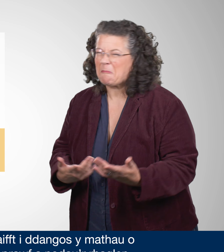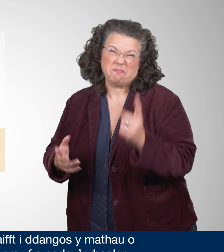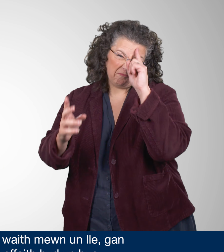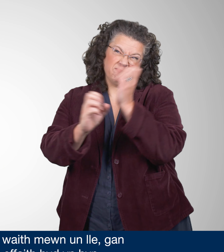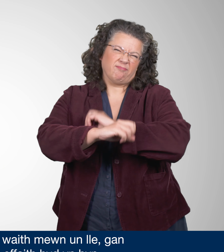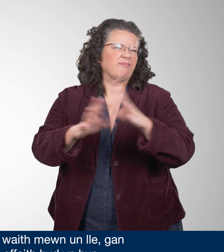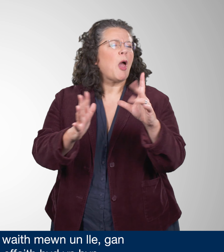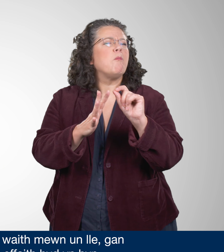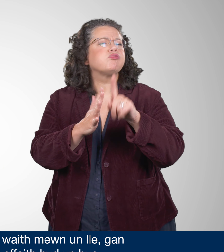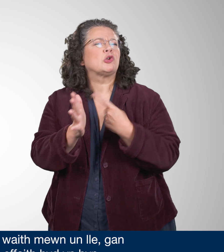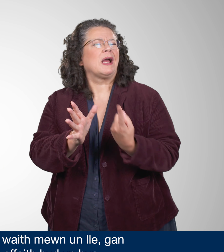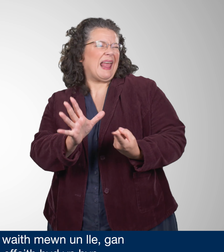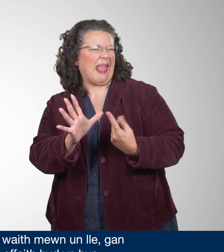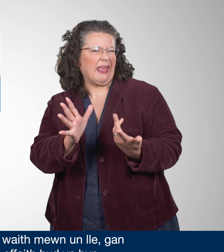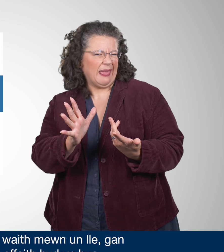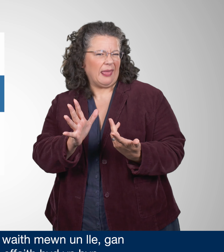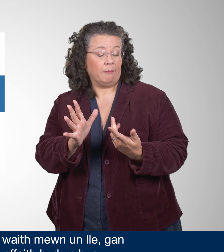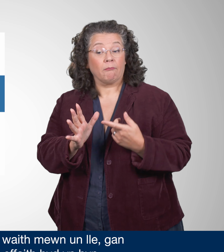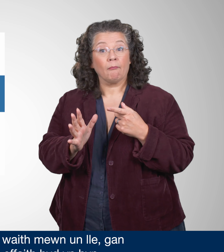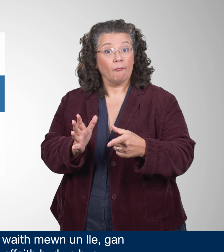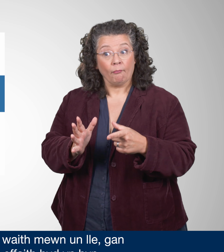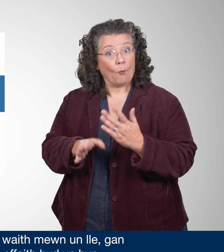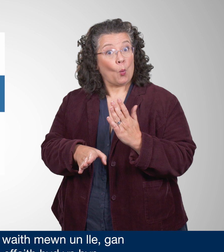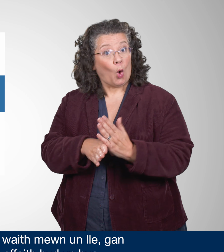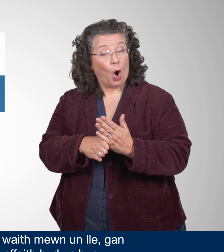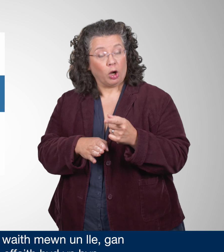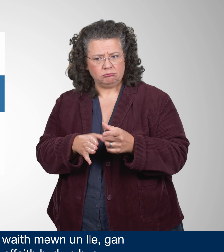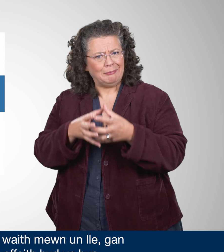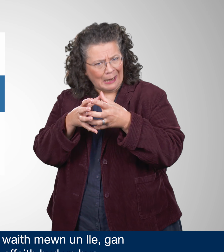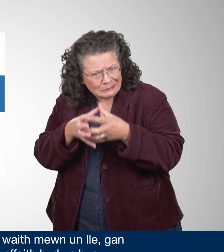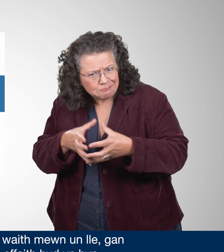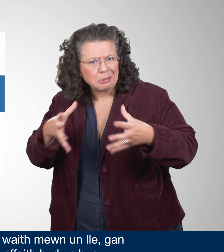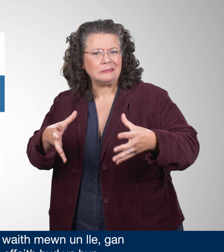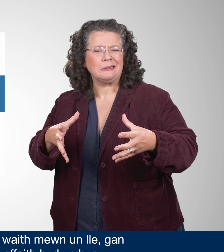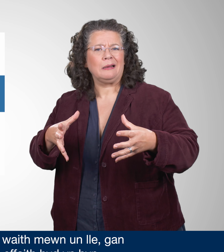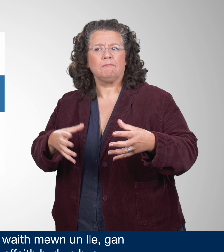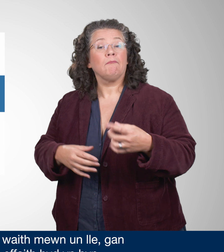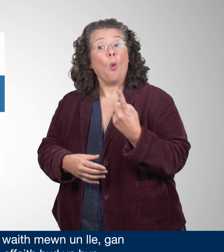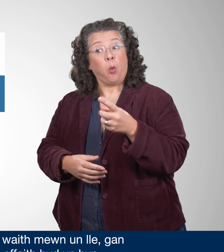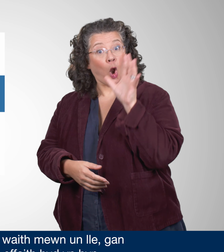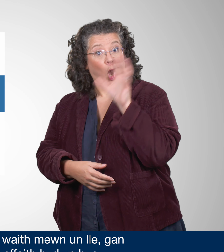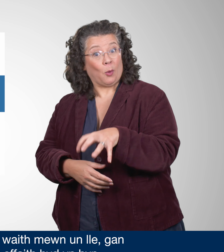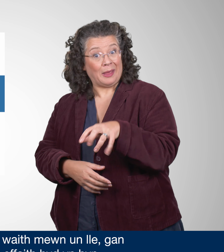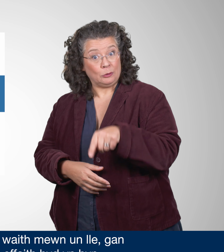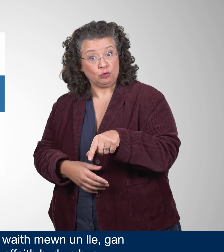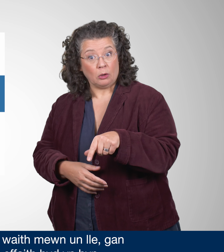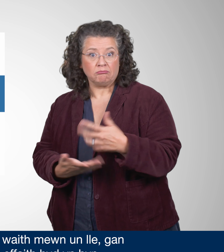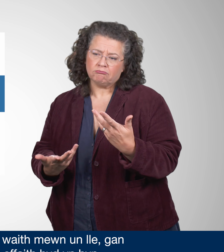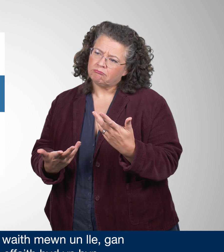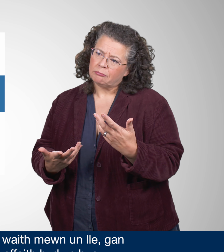Mae prosiect A yn ehangu ei waith mewn un lle,